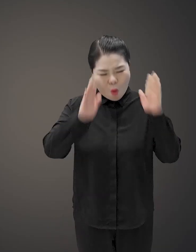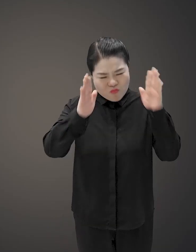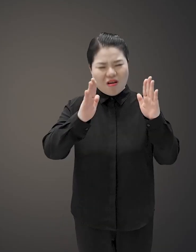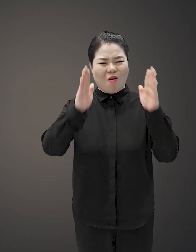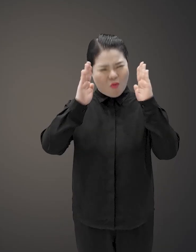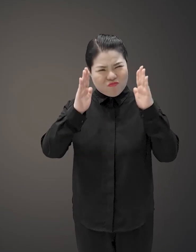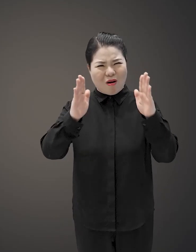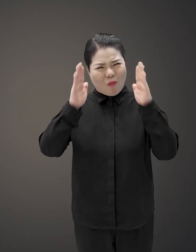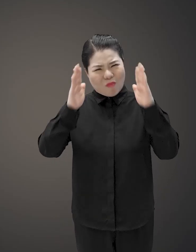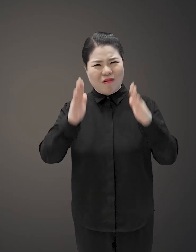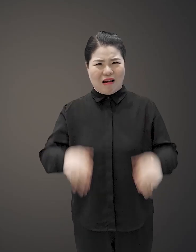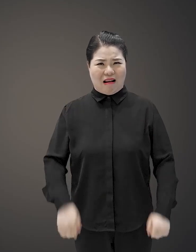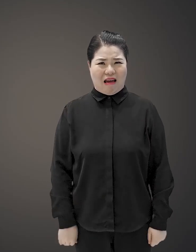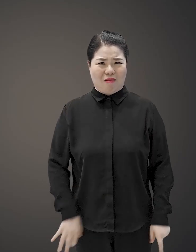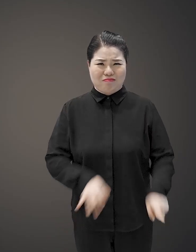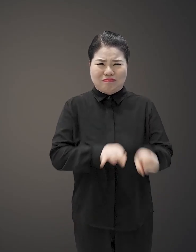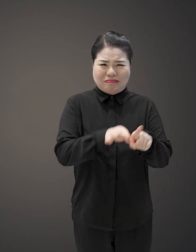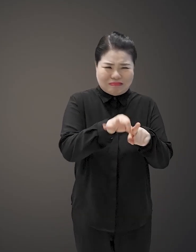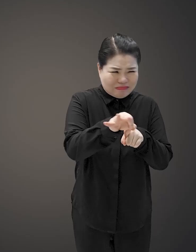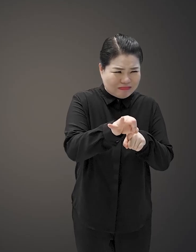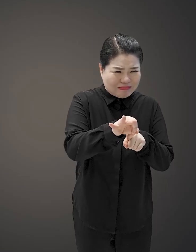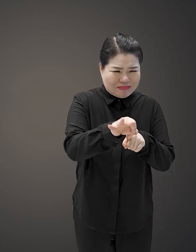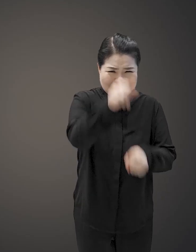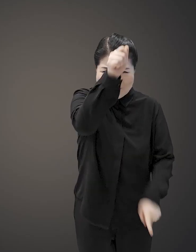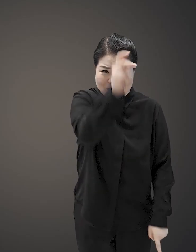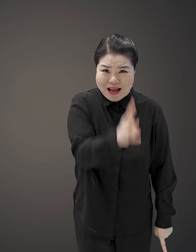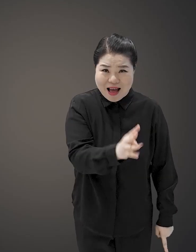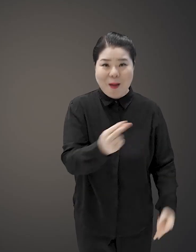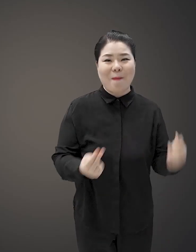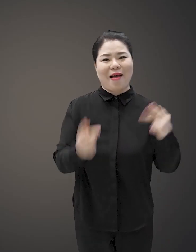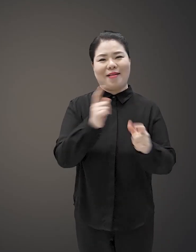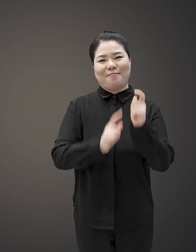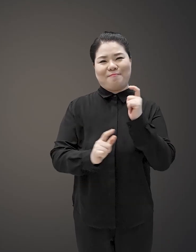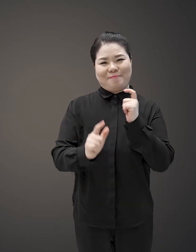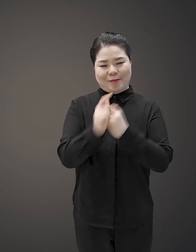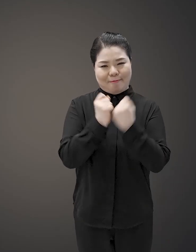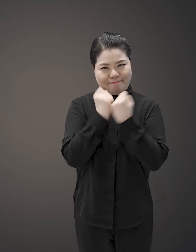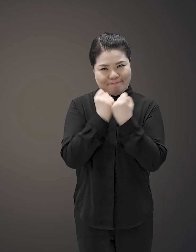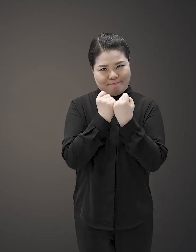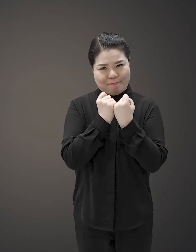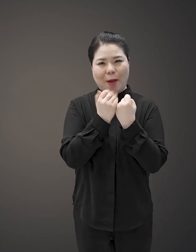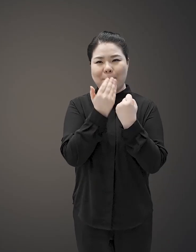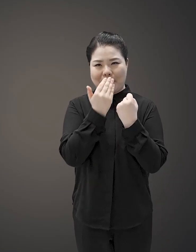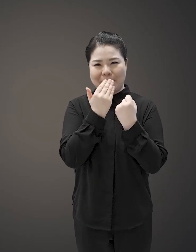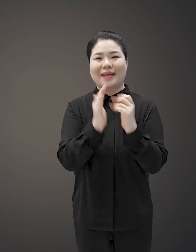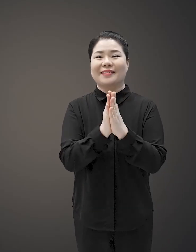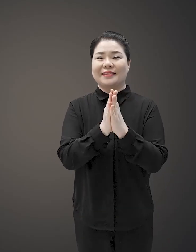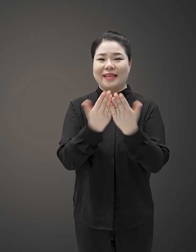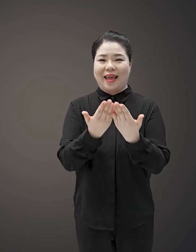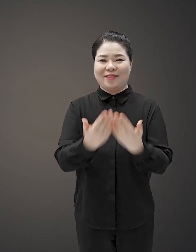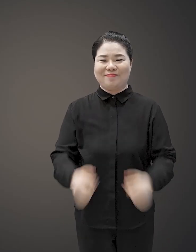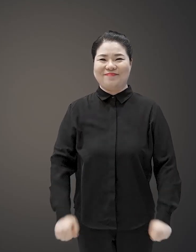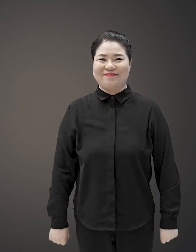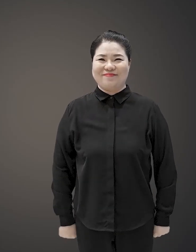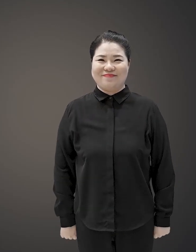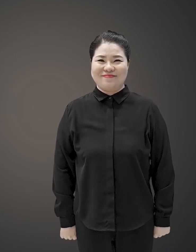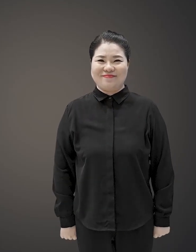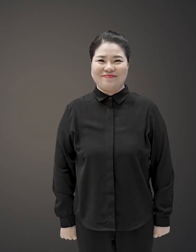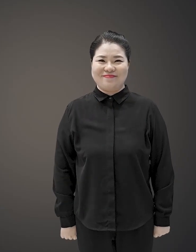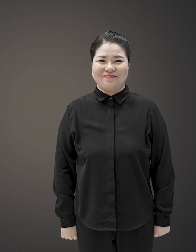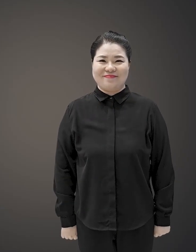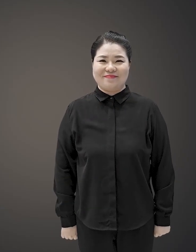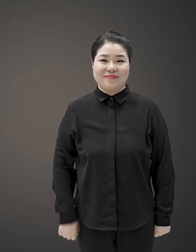공부해라, 공부해라, 공부해라. 이 100번의 잔소리보다 더 강력하게 설득되는 책이다. 독자평